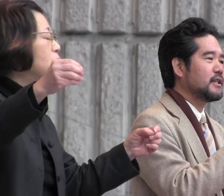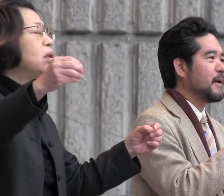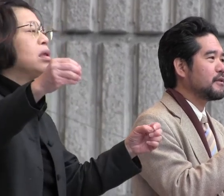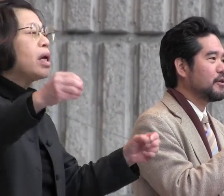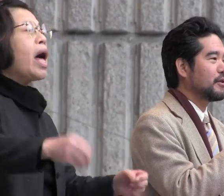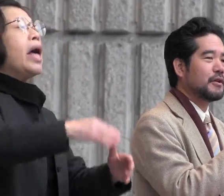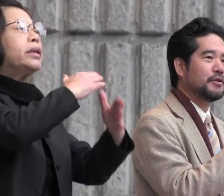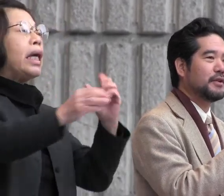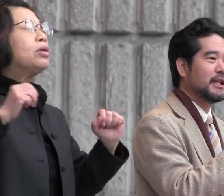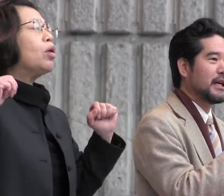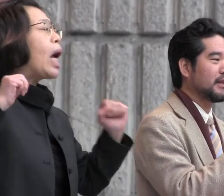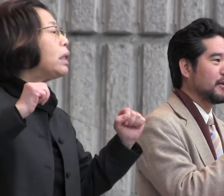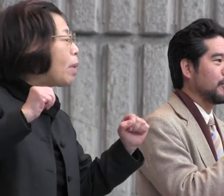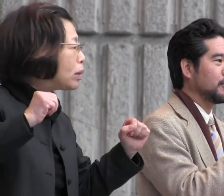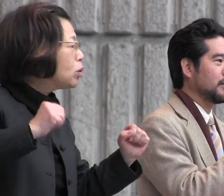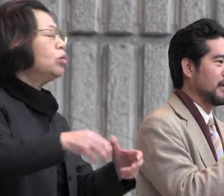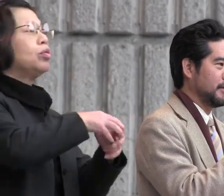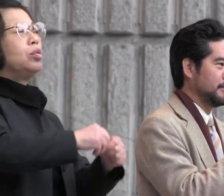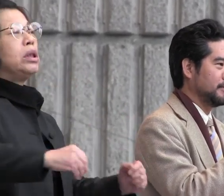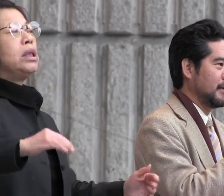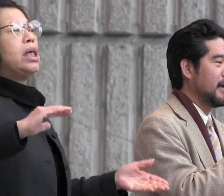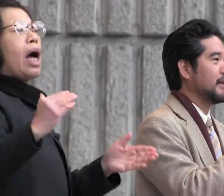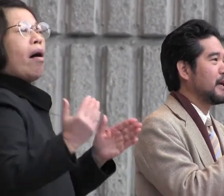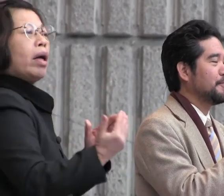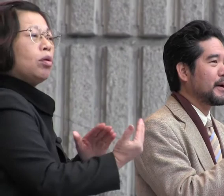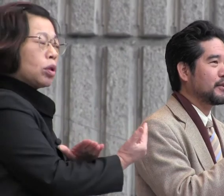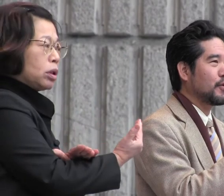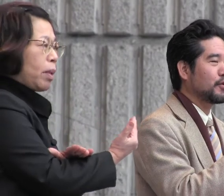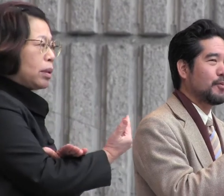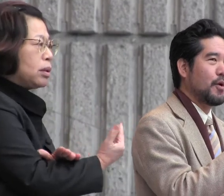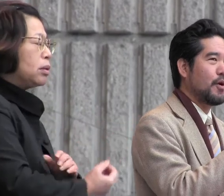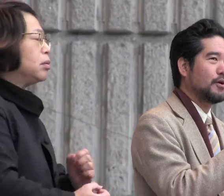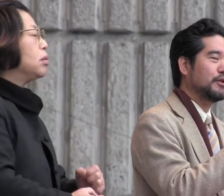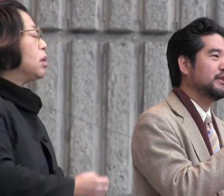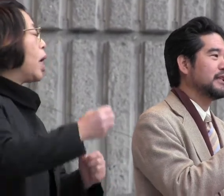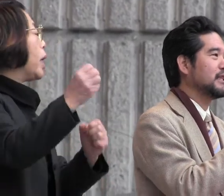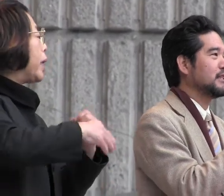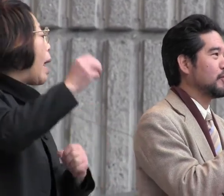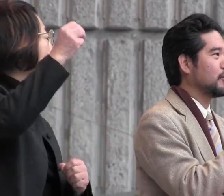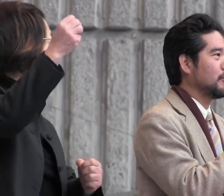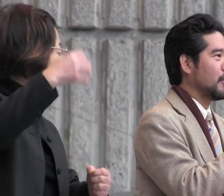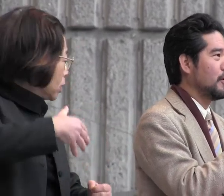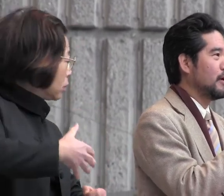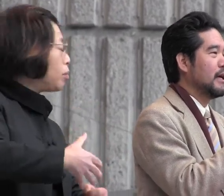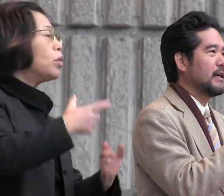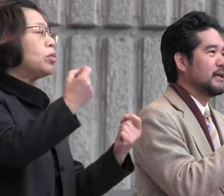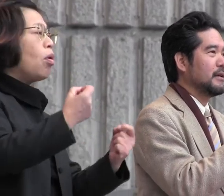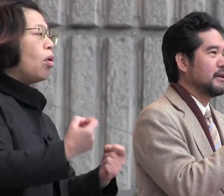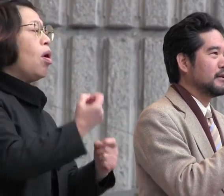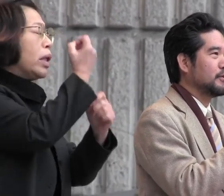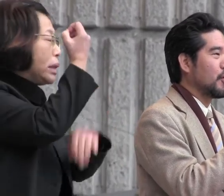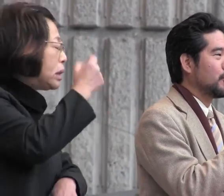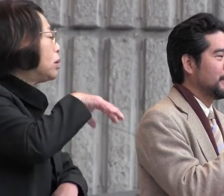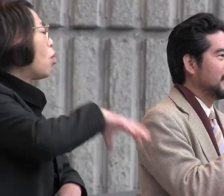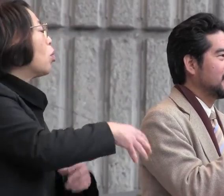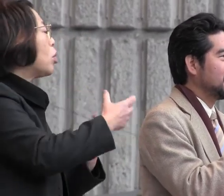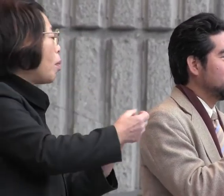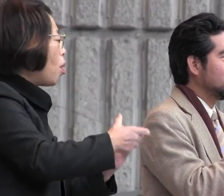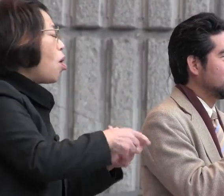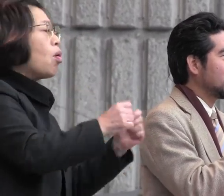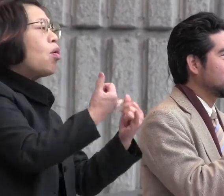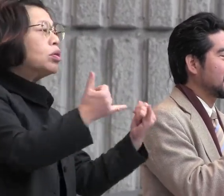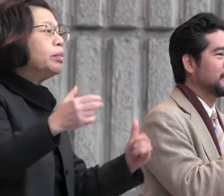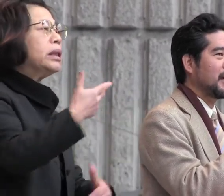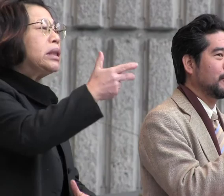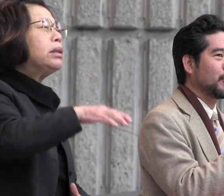戦争しますよっていう国になっていこうとしている。原発のことも軍事基地のことも国民市